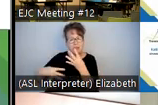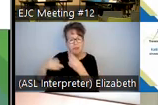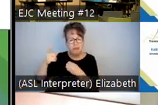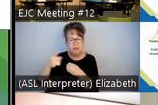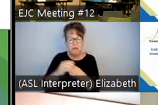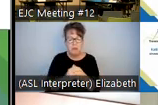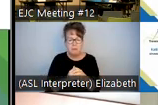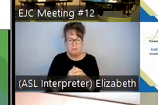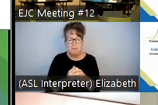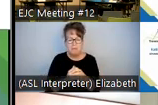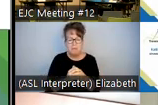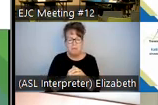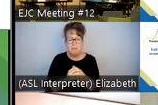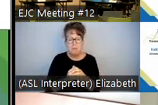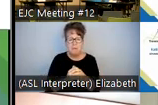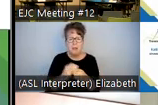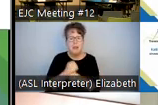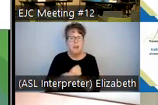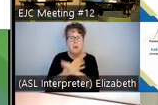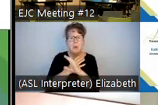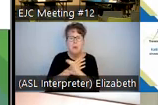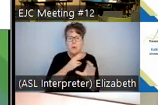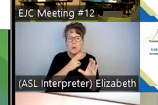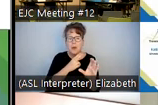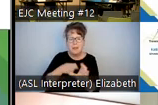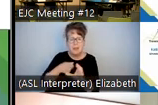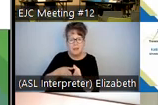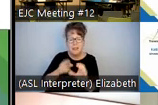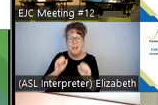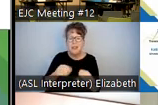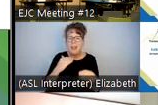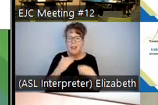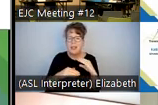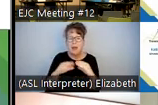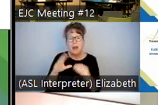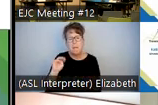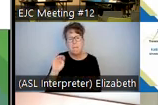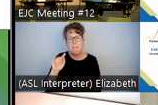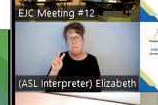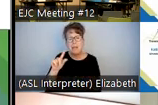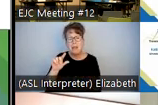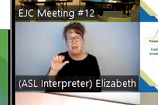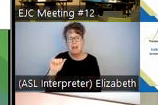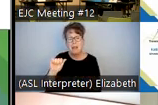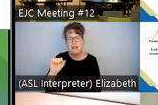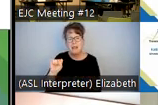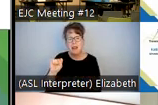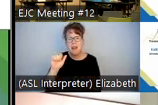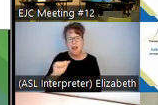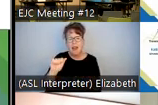escuchando a través del teléfono van a ver que hay un icono para poder conectarse por teléfono